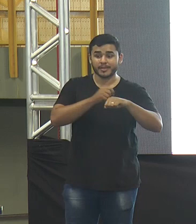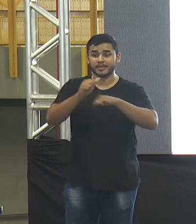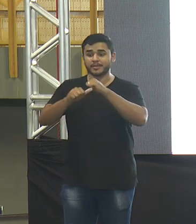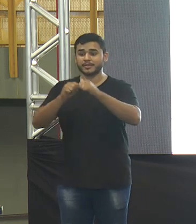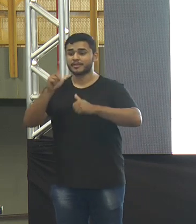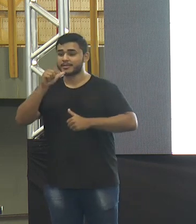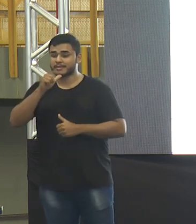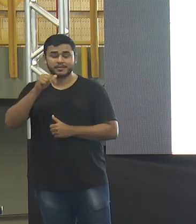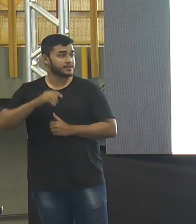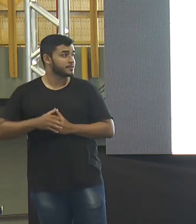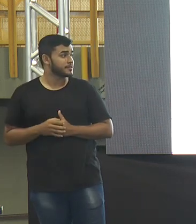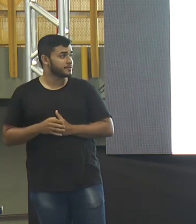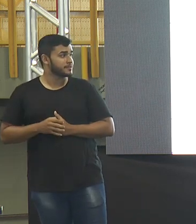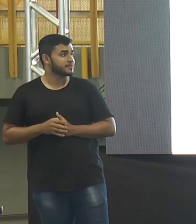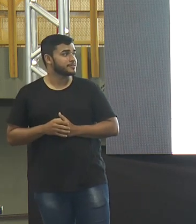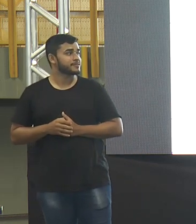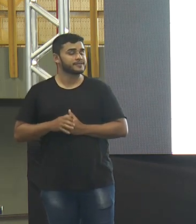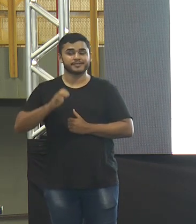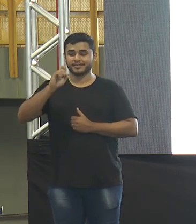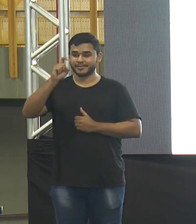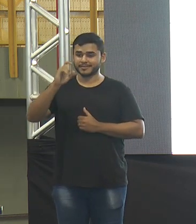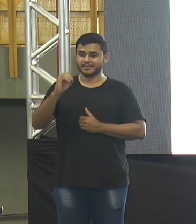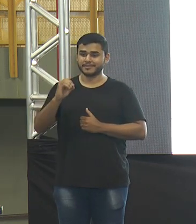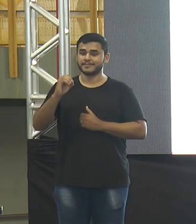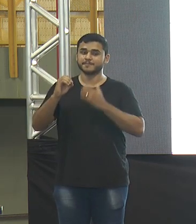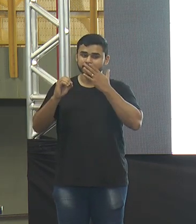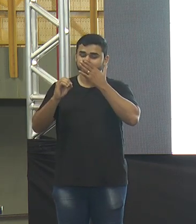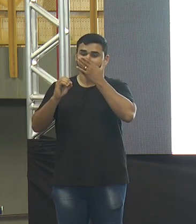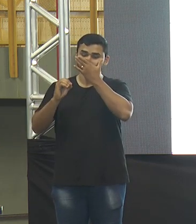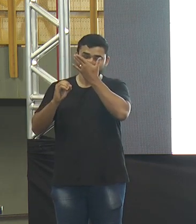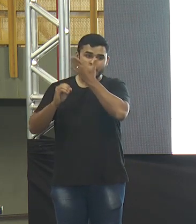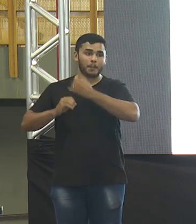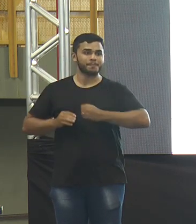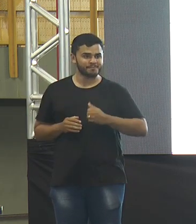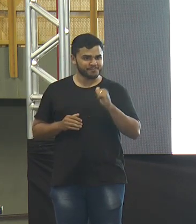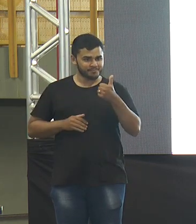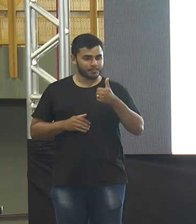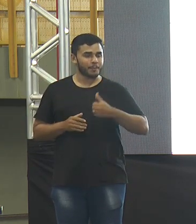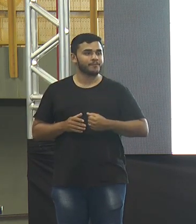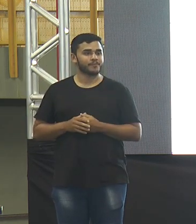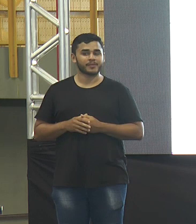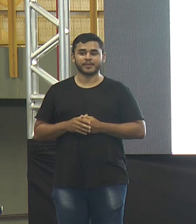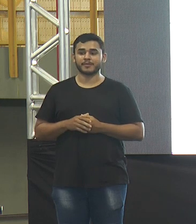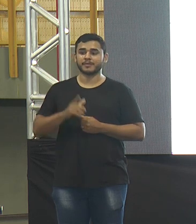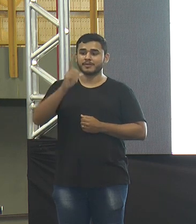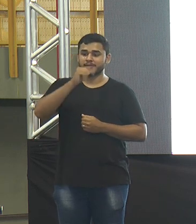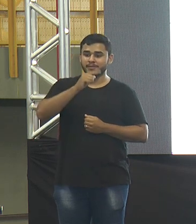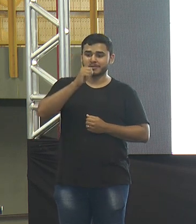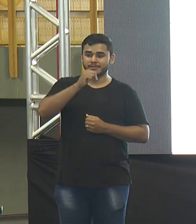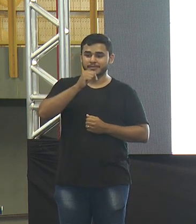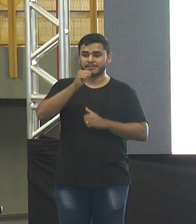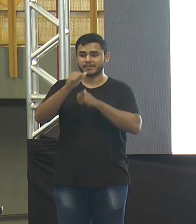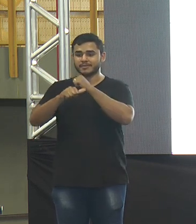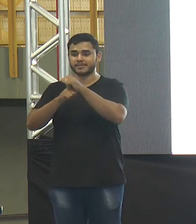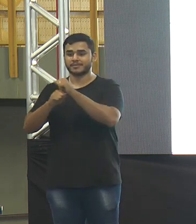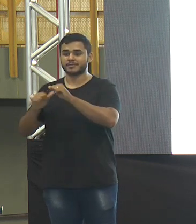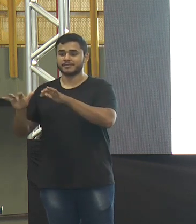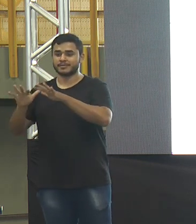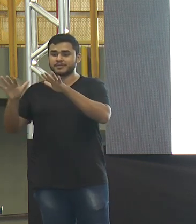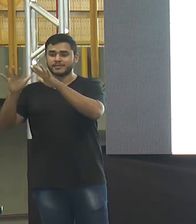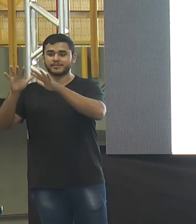exo? Endo, valeu, vocês estão demais. Ó, líquido para o gasoso, endo ou